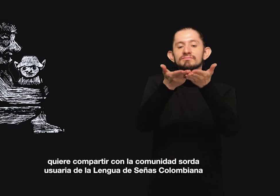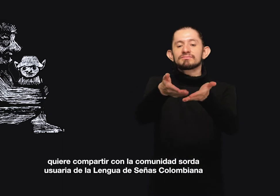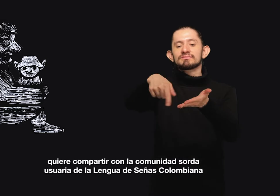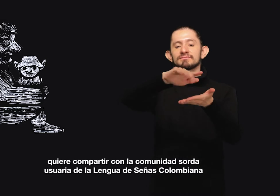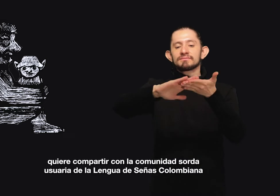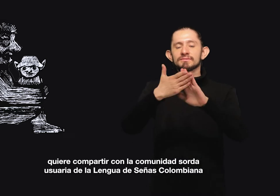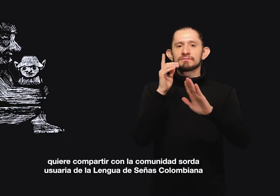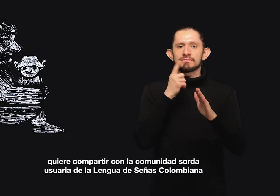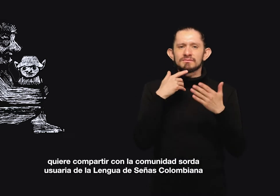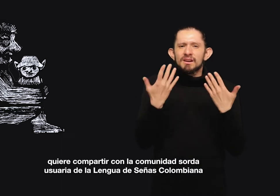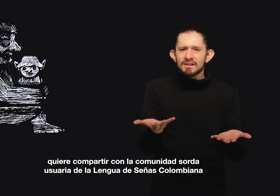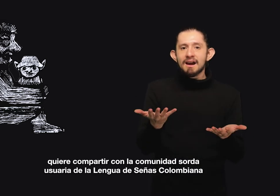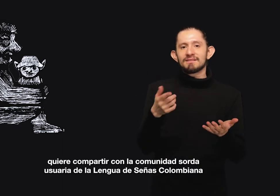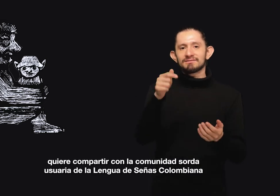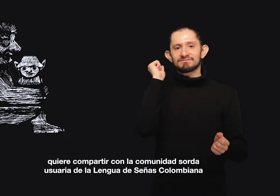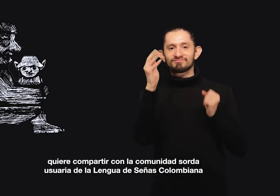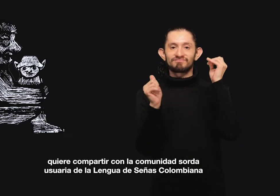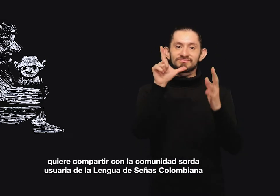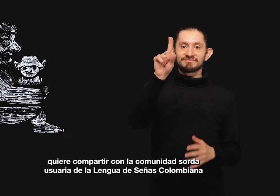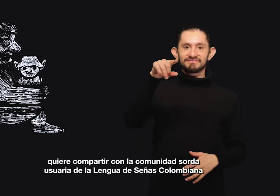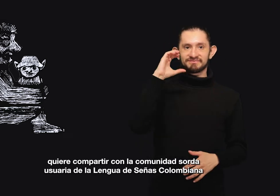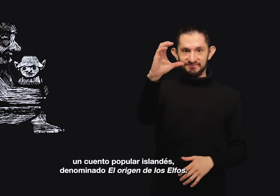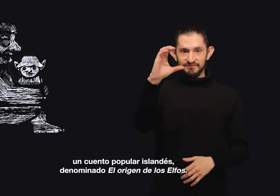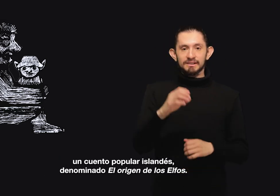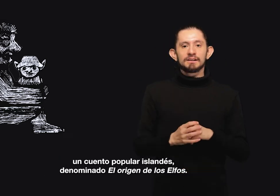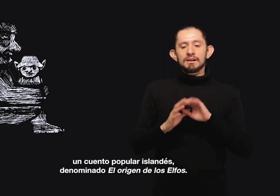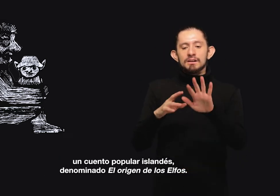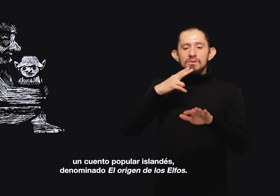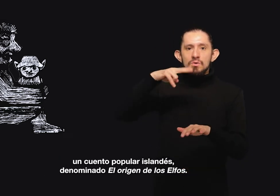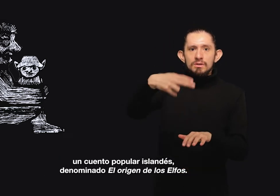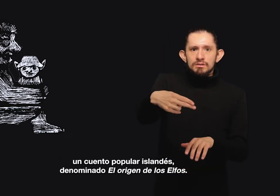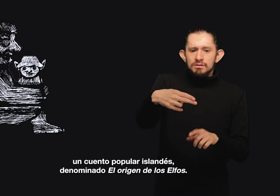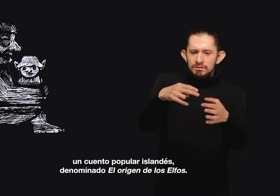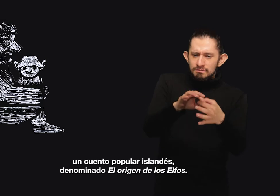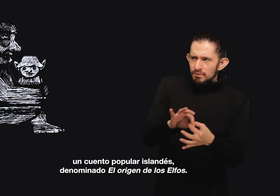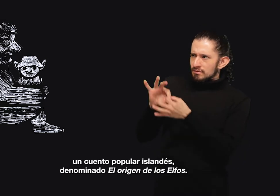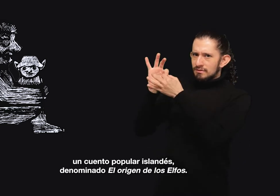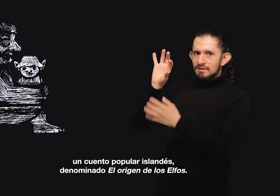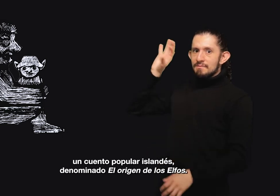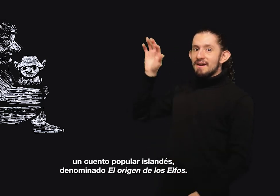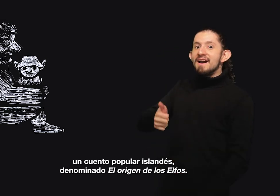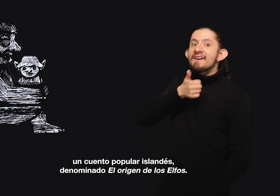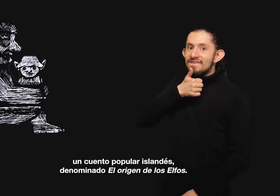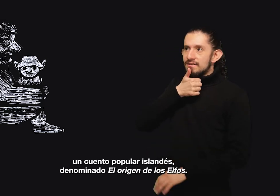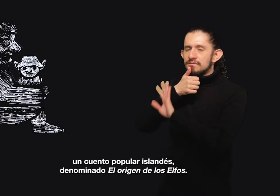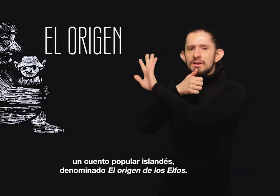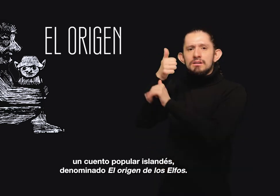sorda, usuaria de la lengua de señas colombiana, un cuento popular islandés, denominado El